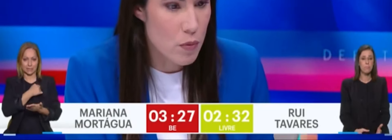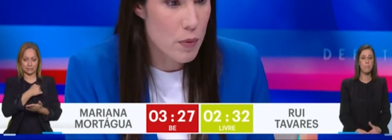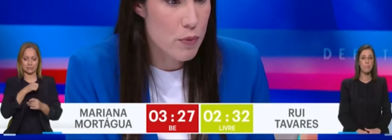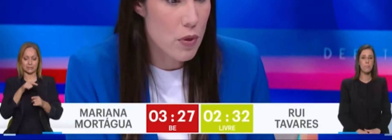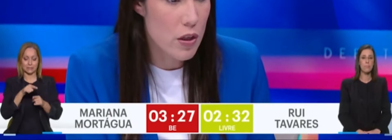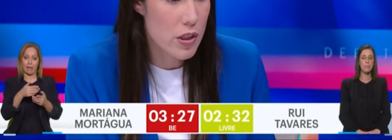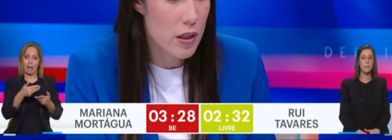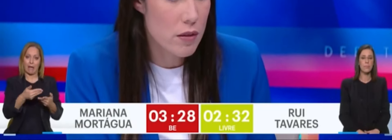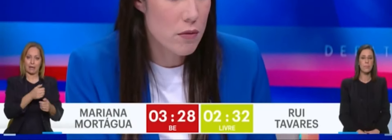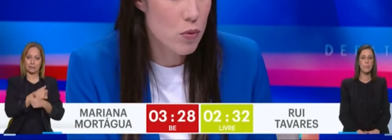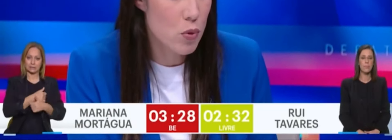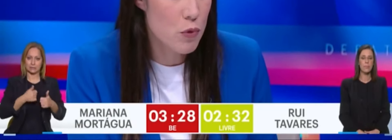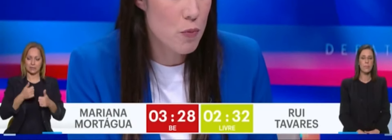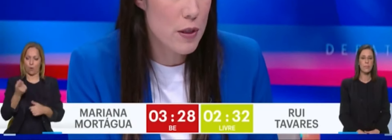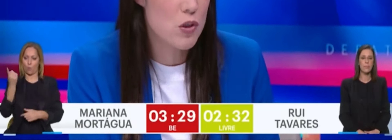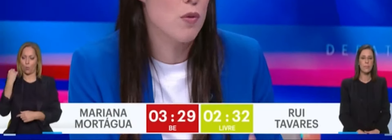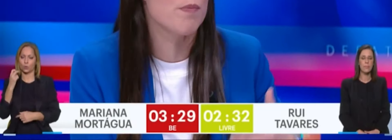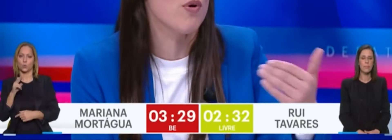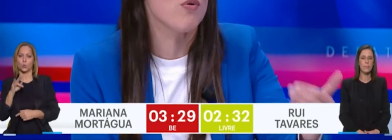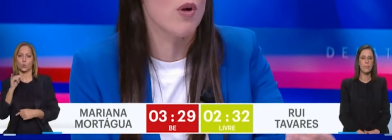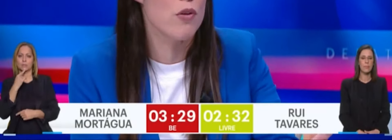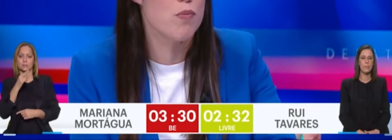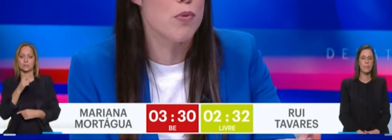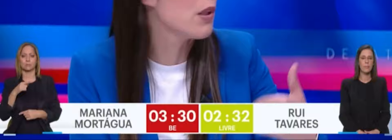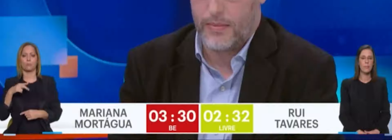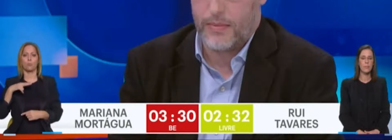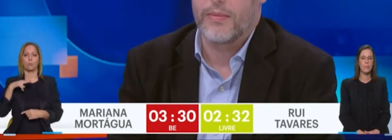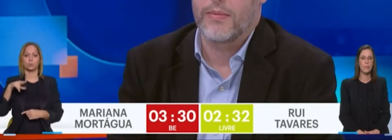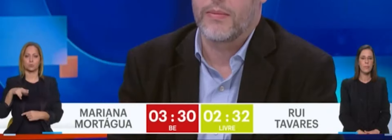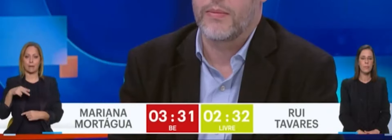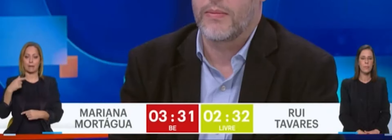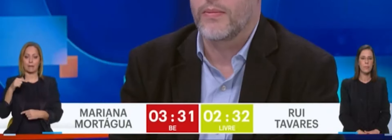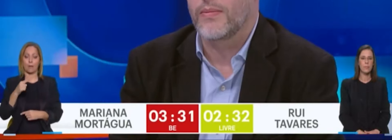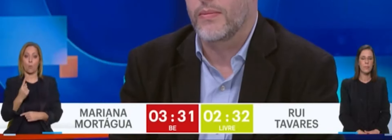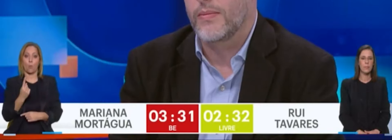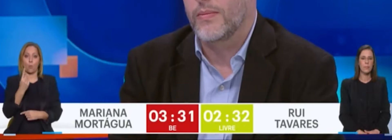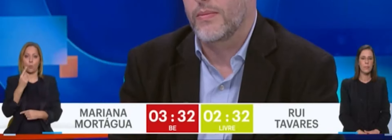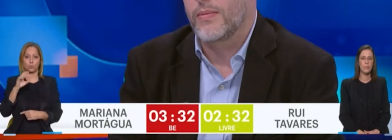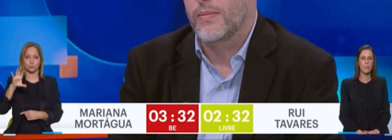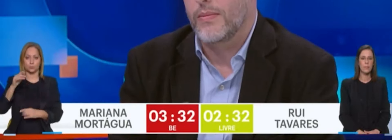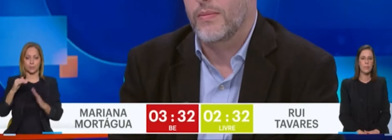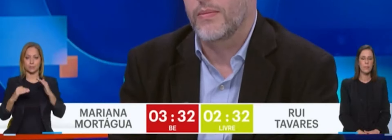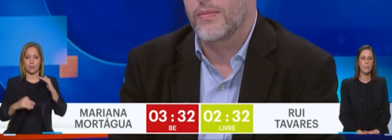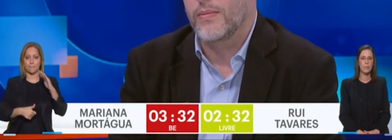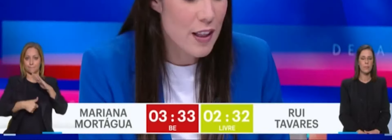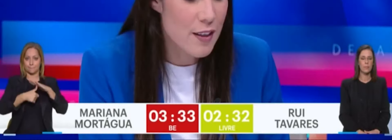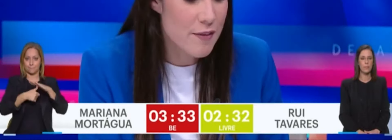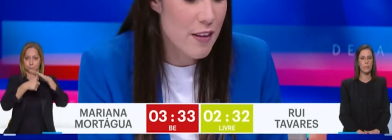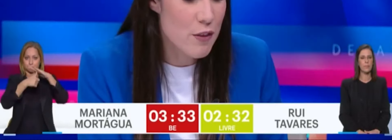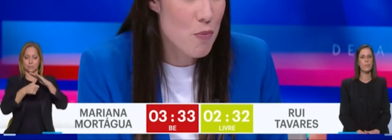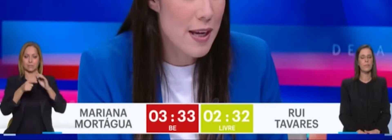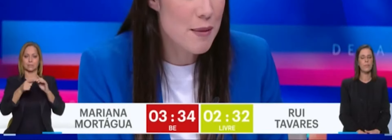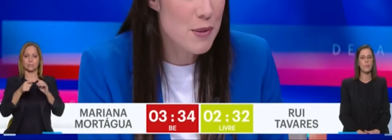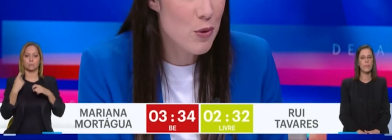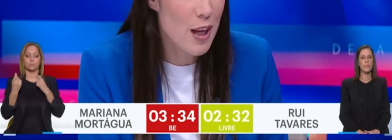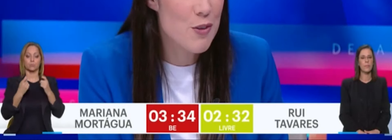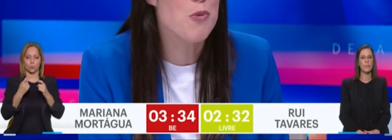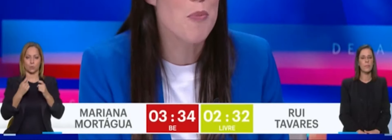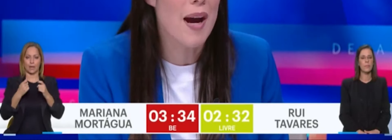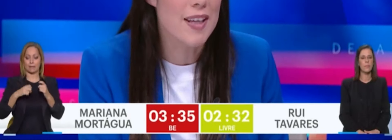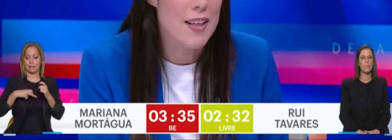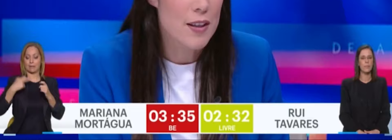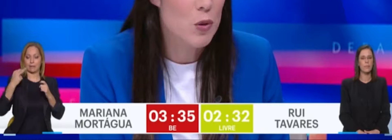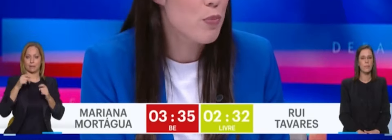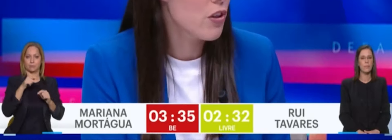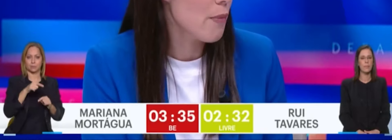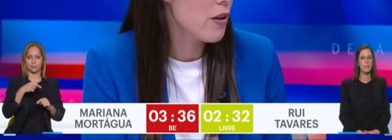ontem sobre o Portugal estar no topo dos países que são procurados por milionários eh a nível mundial e falar falava dos Mega milionários de